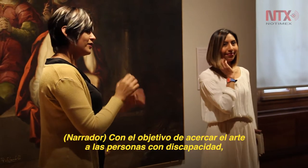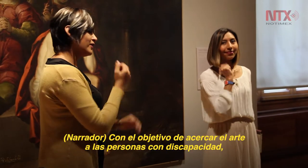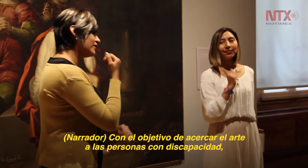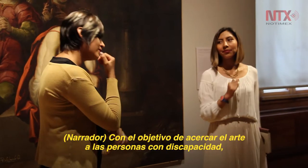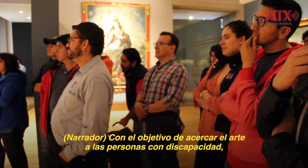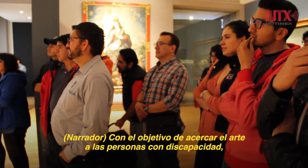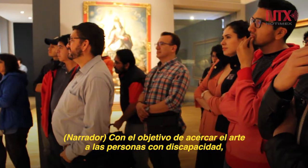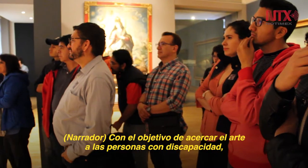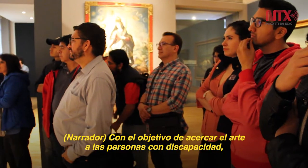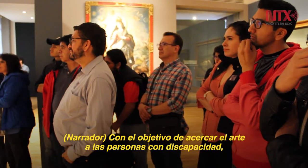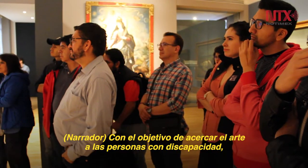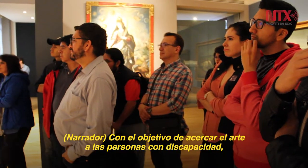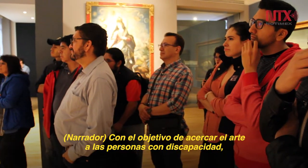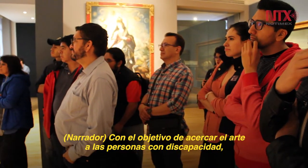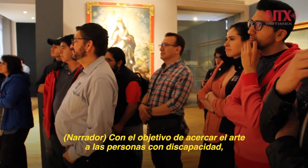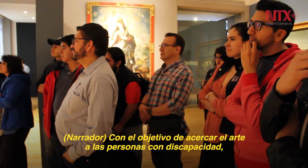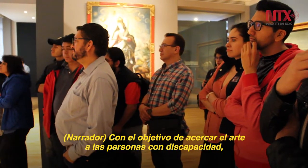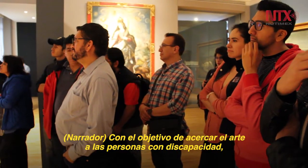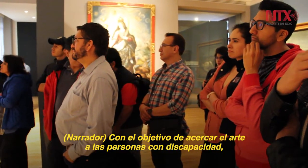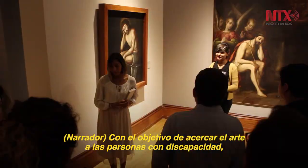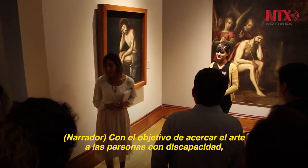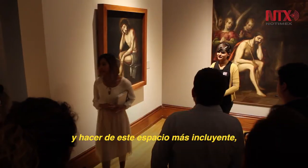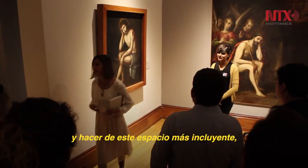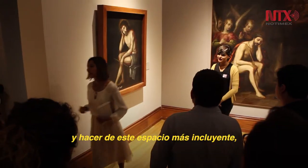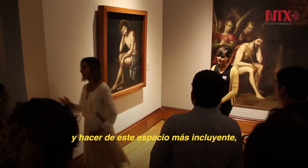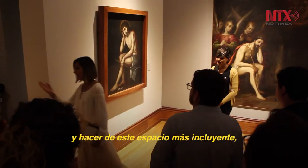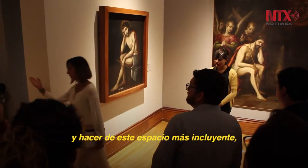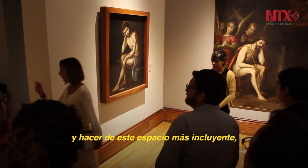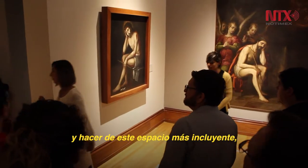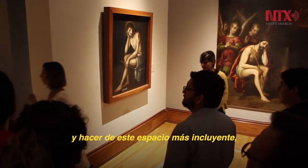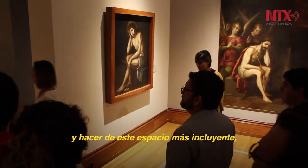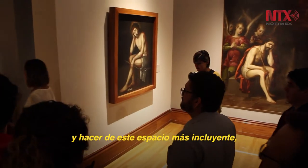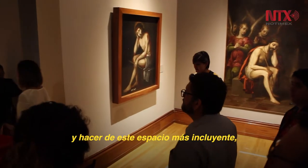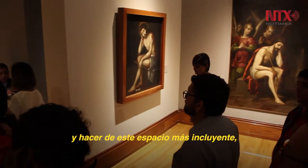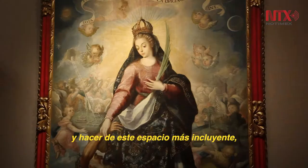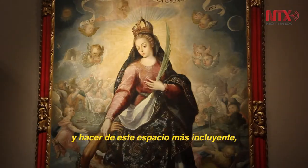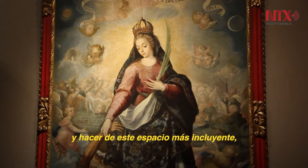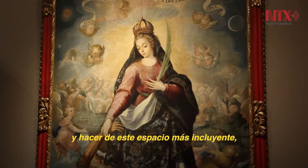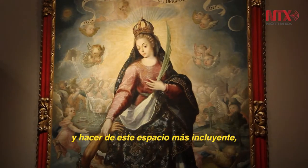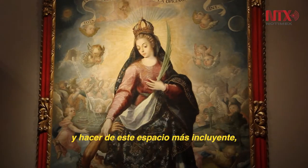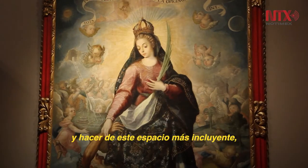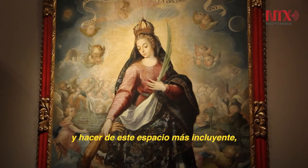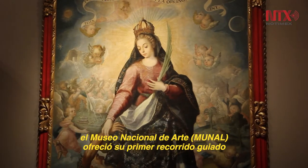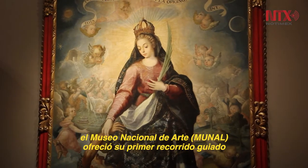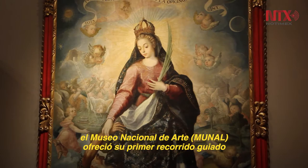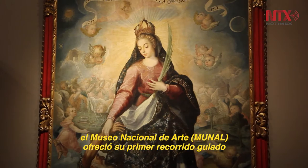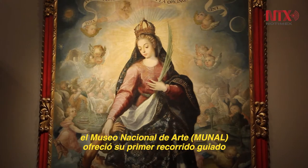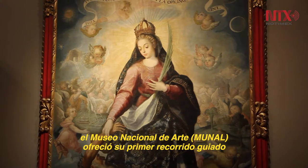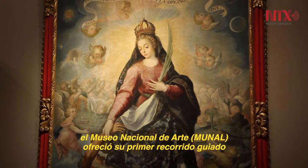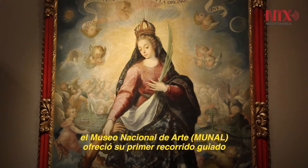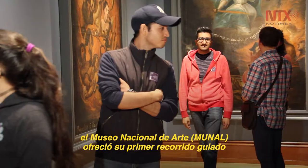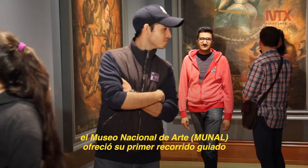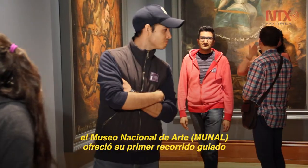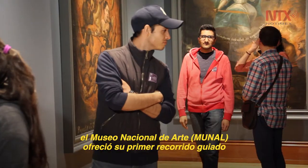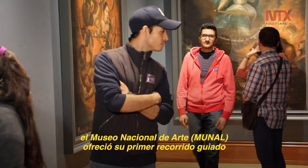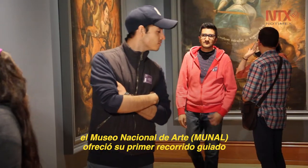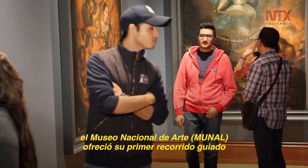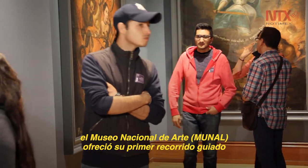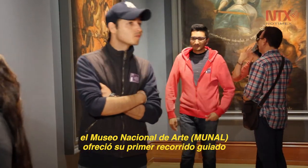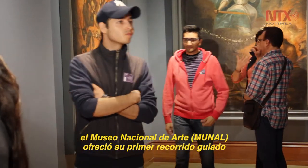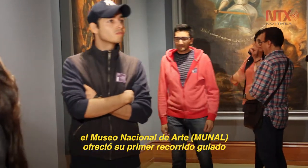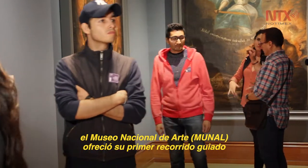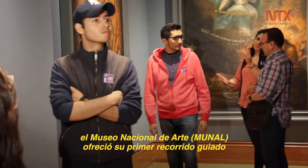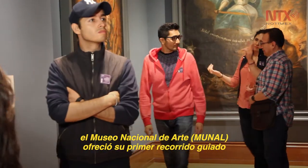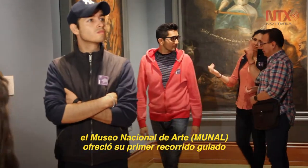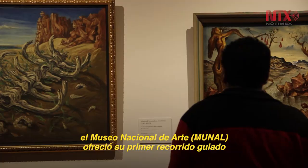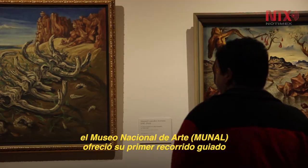Con el objetivo de acercar el arte a las personas con discapacidad y hacer de este espacio más incluyente, el Museo Nacional de Arte